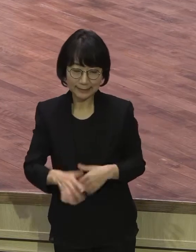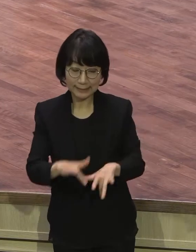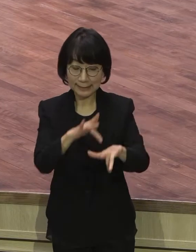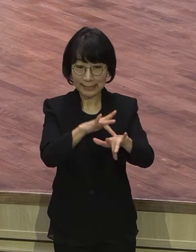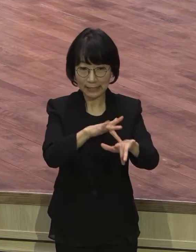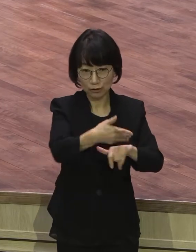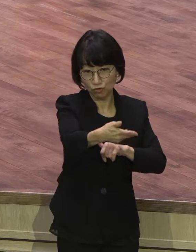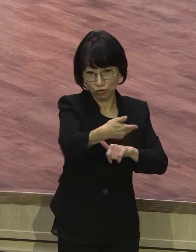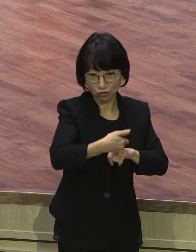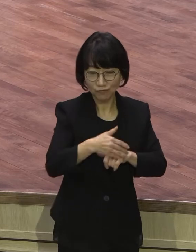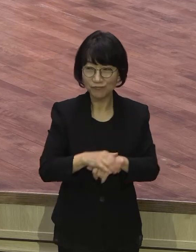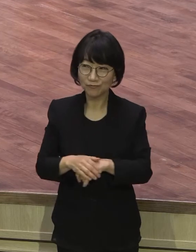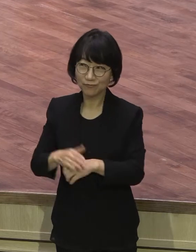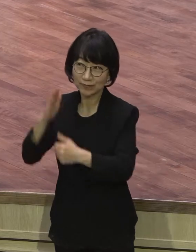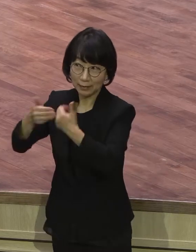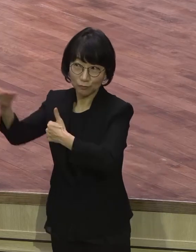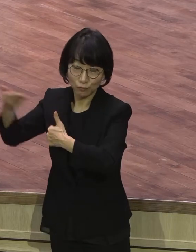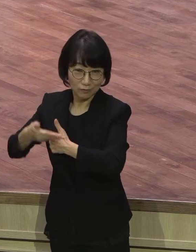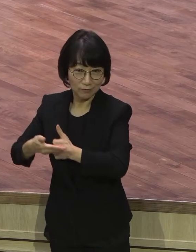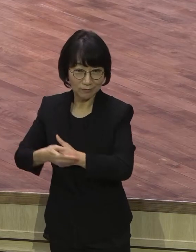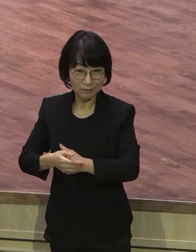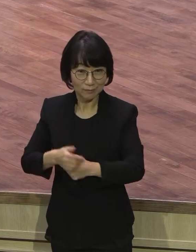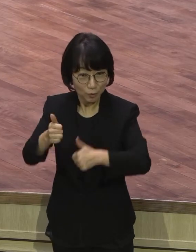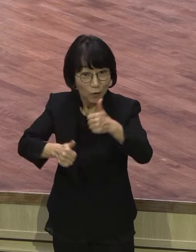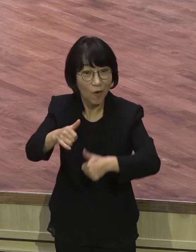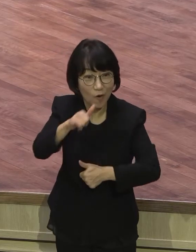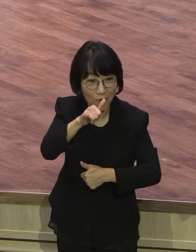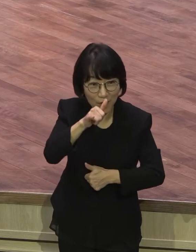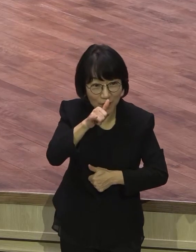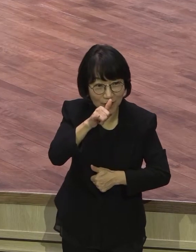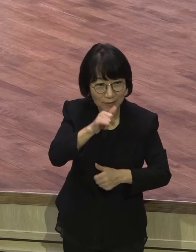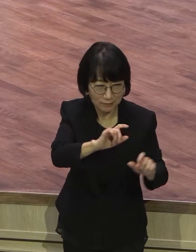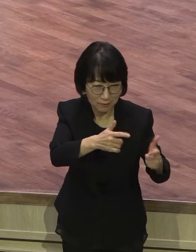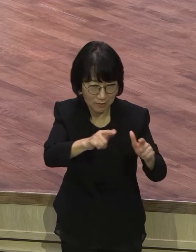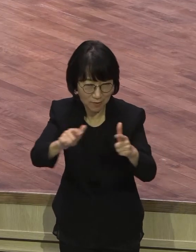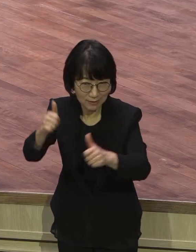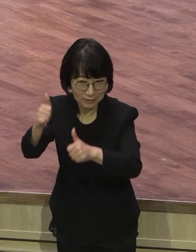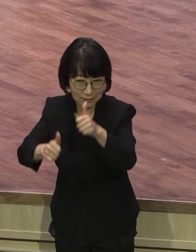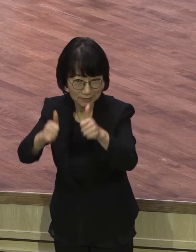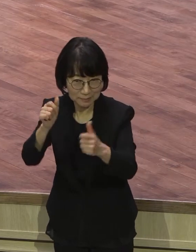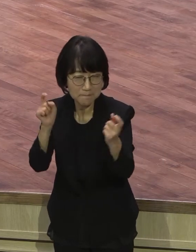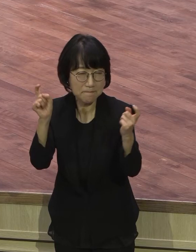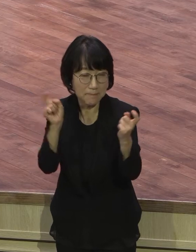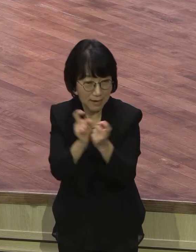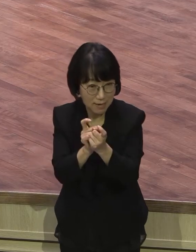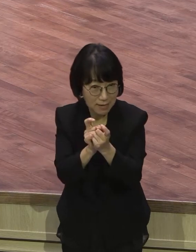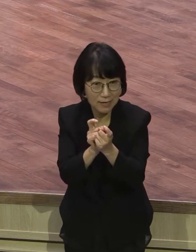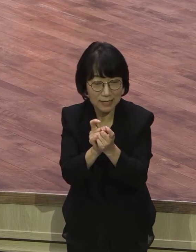시험도 있고 예수 하나님 주는 시험도 있고 시험이 옵니다. 여러 가지 시험이 오게 되어 있어요.